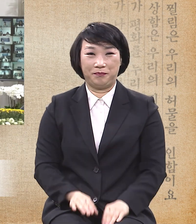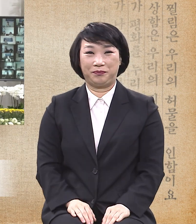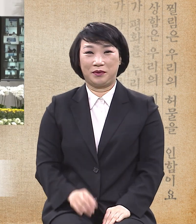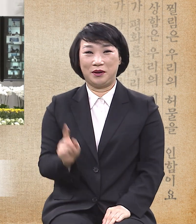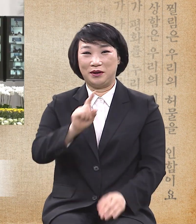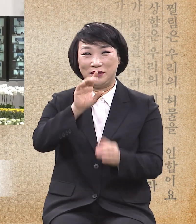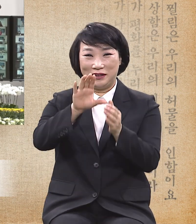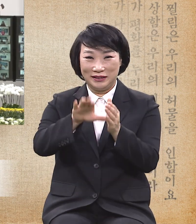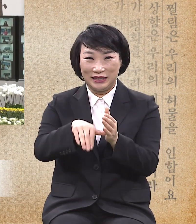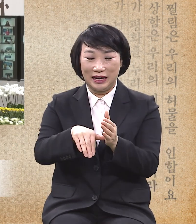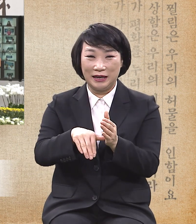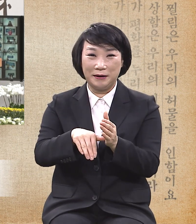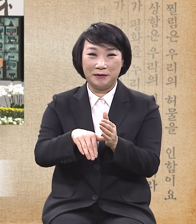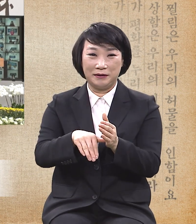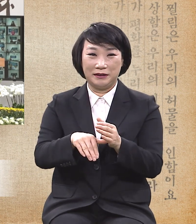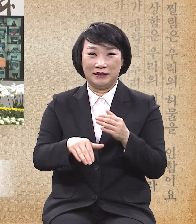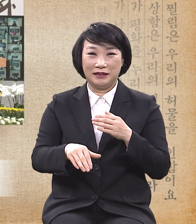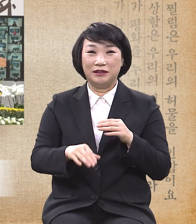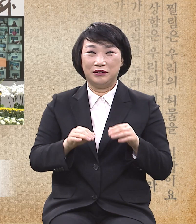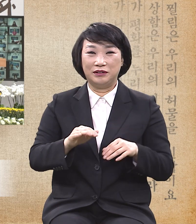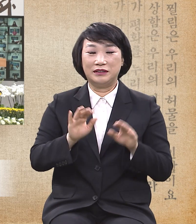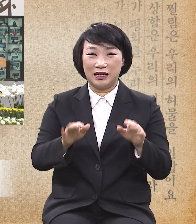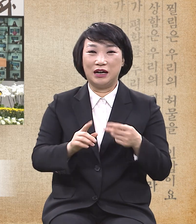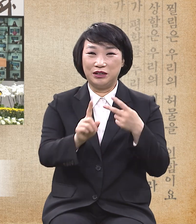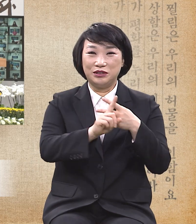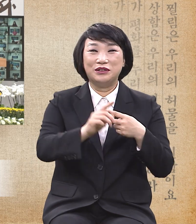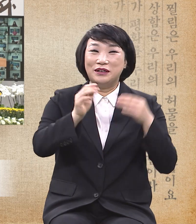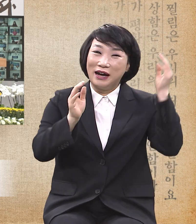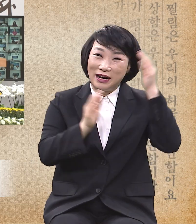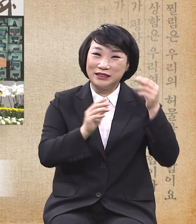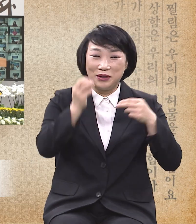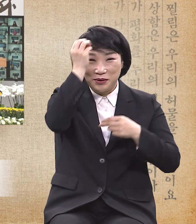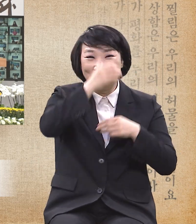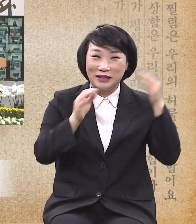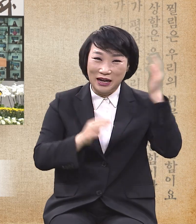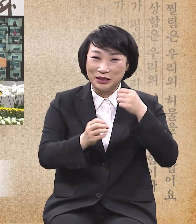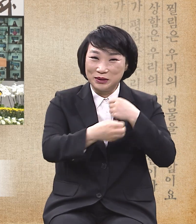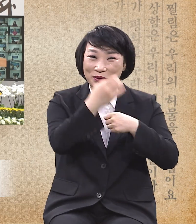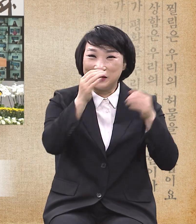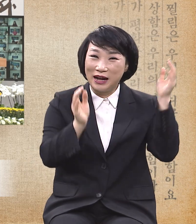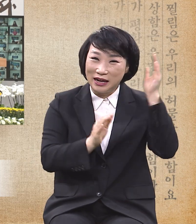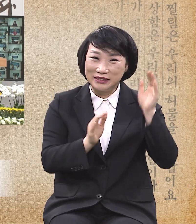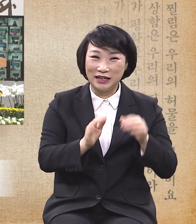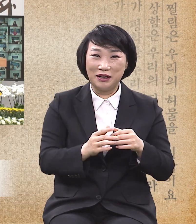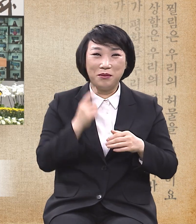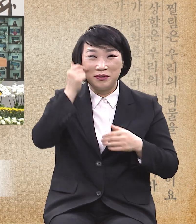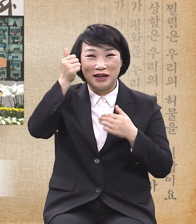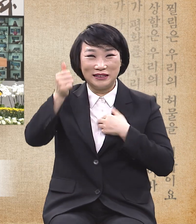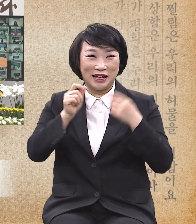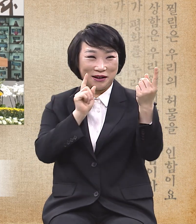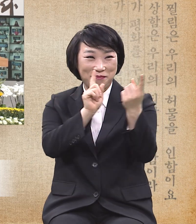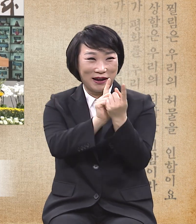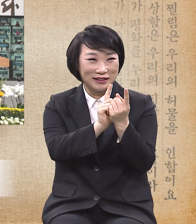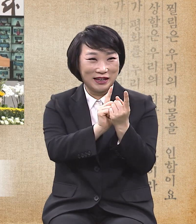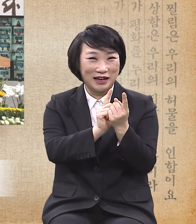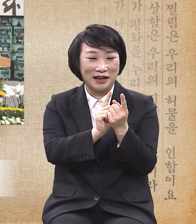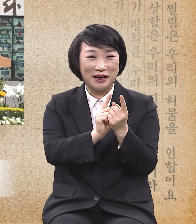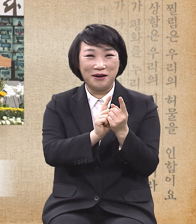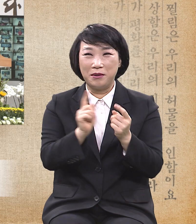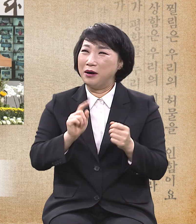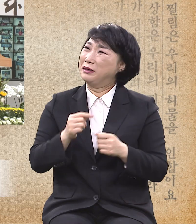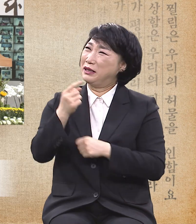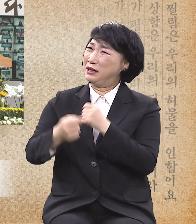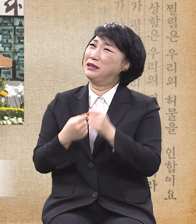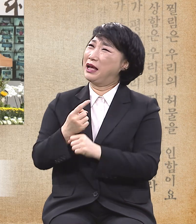어떤 때 우리 중학생들이나 고등학생들, 초등학생들이 목사님을 만나면 뭐